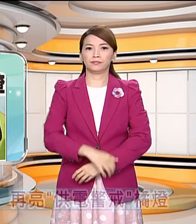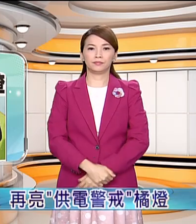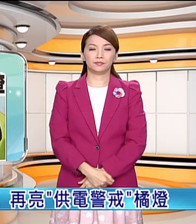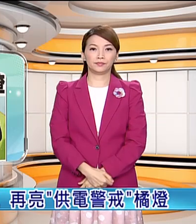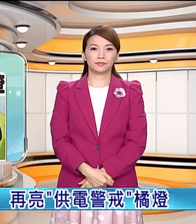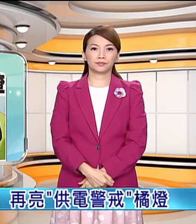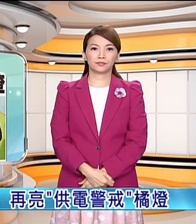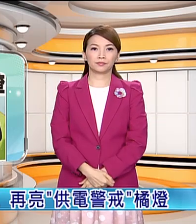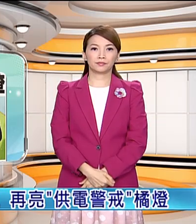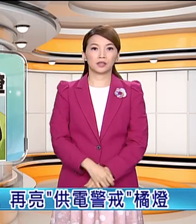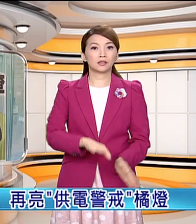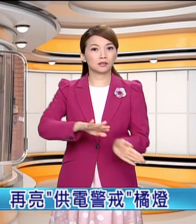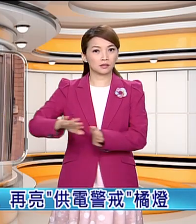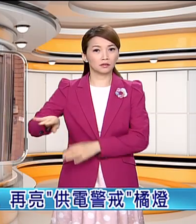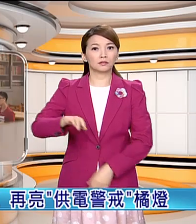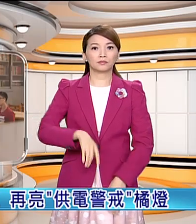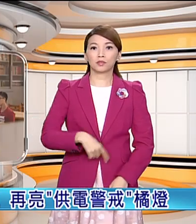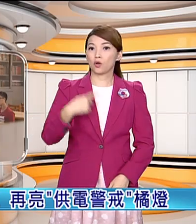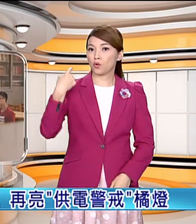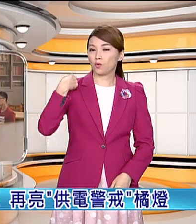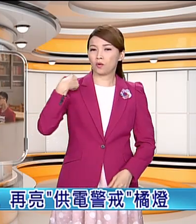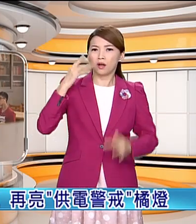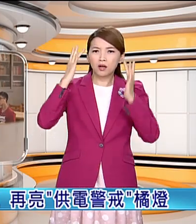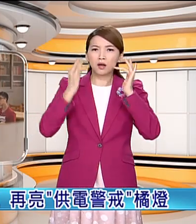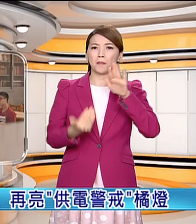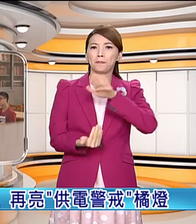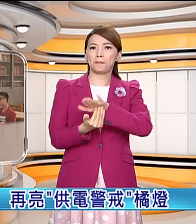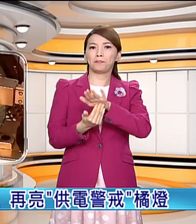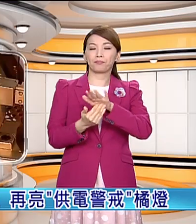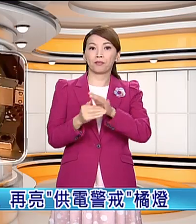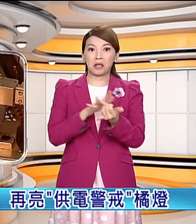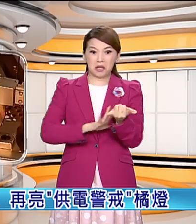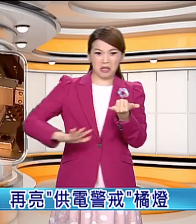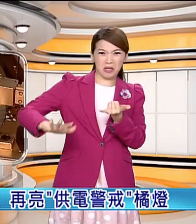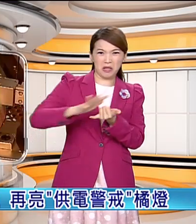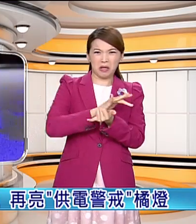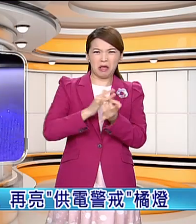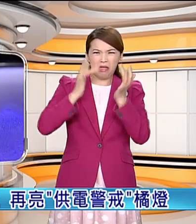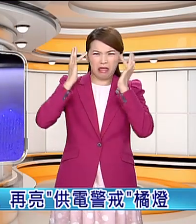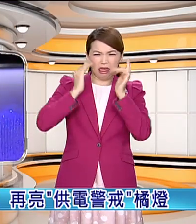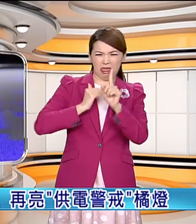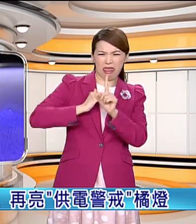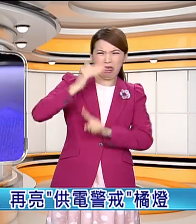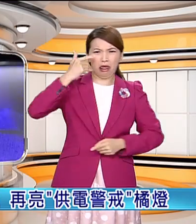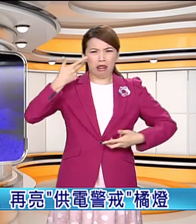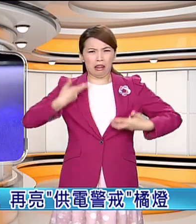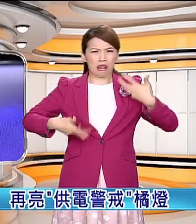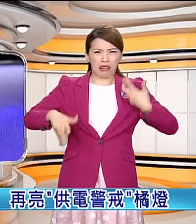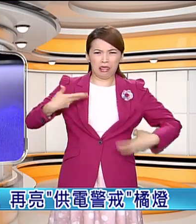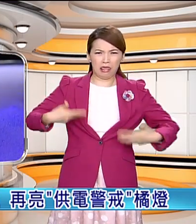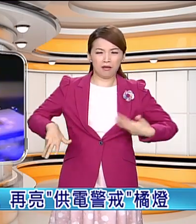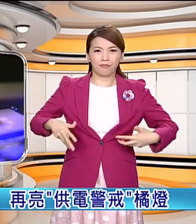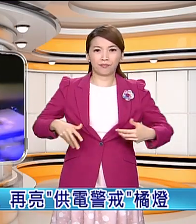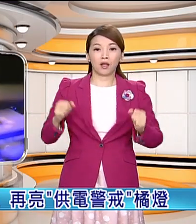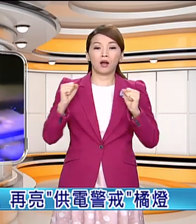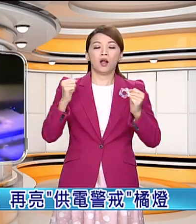而昨天是夏至，全台都是高温闷热，用电量大增，尖峰用电